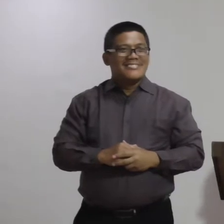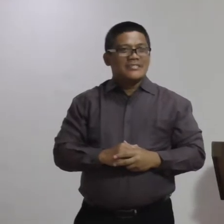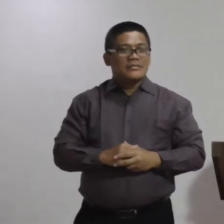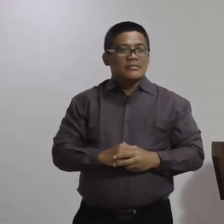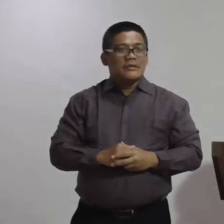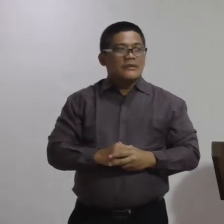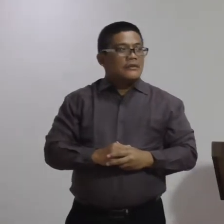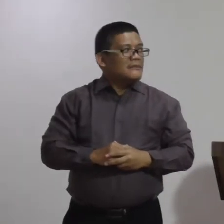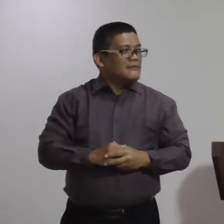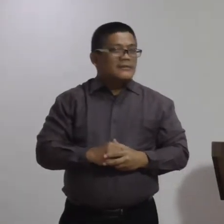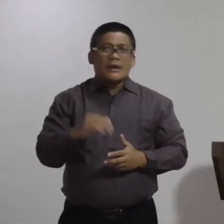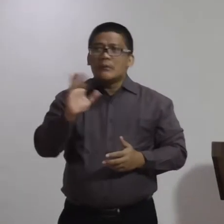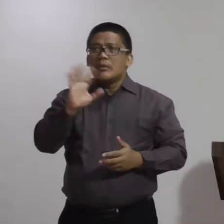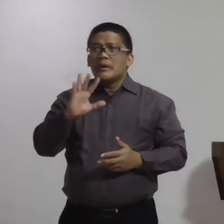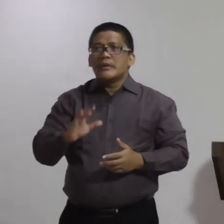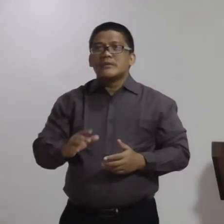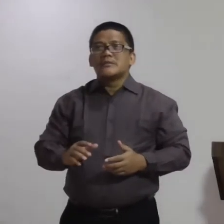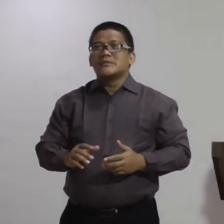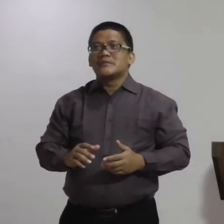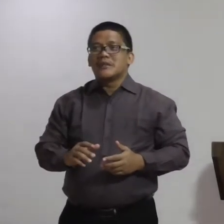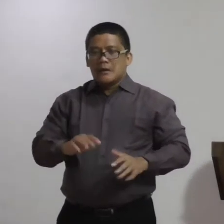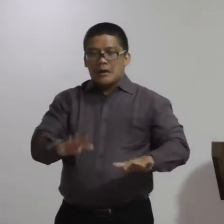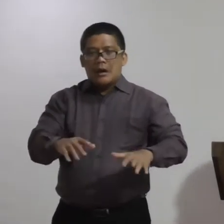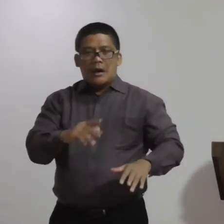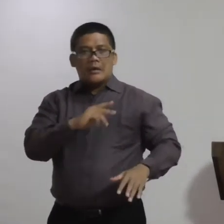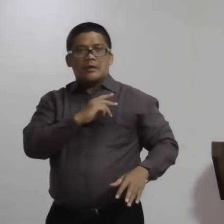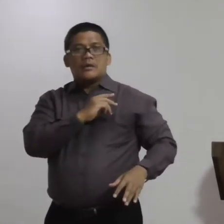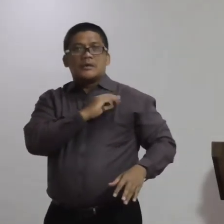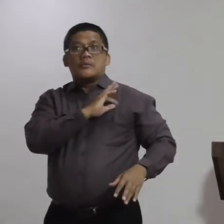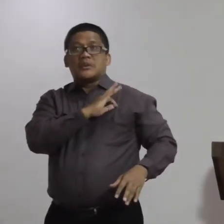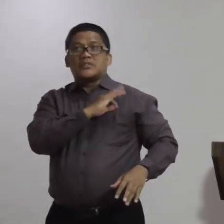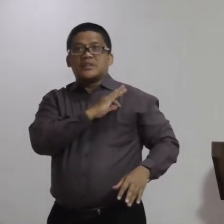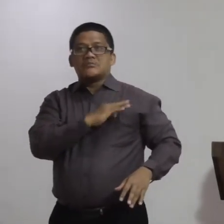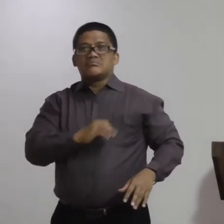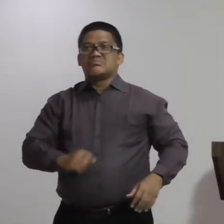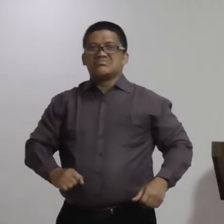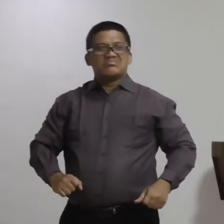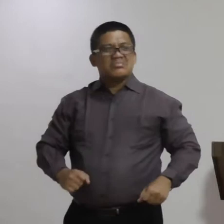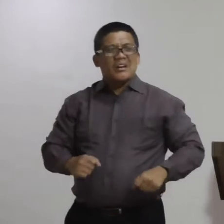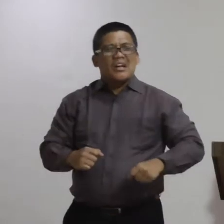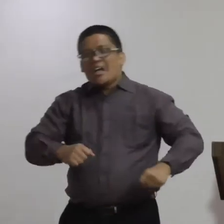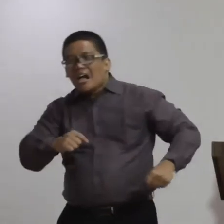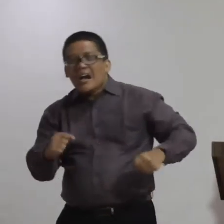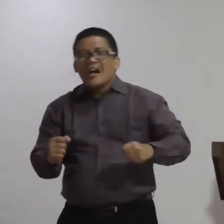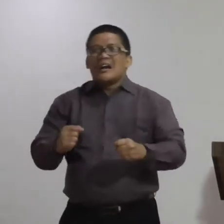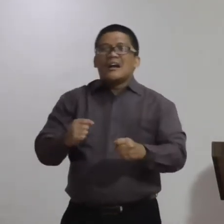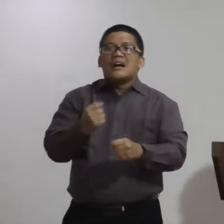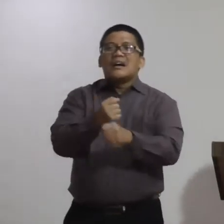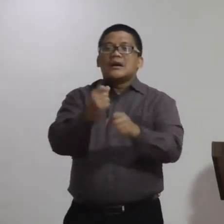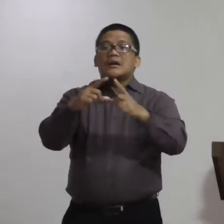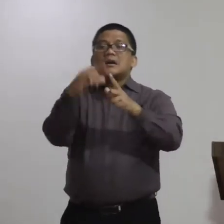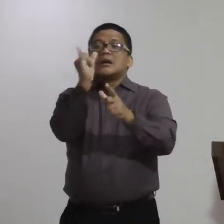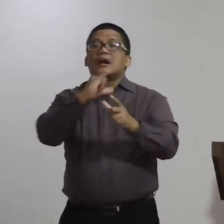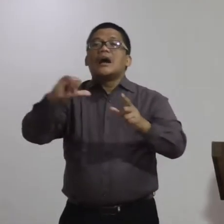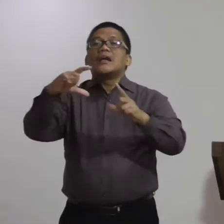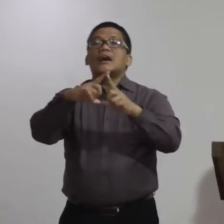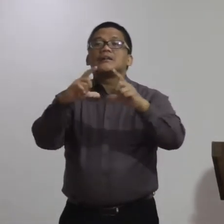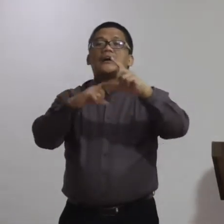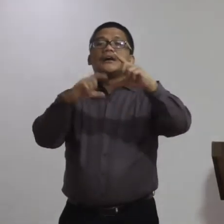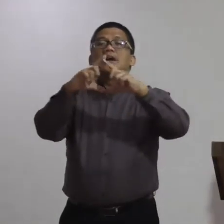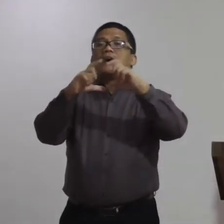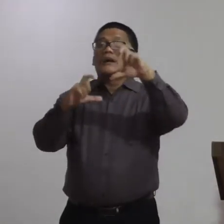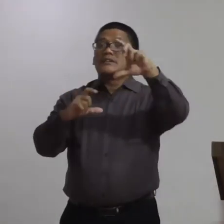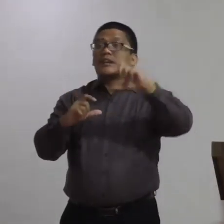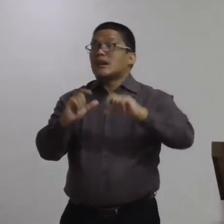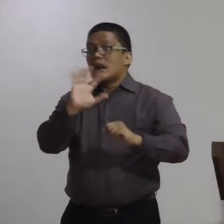menampilkan seperti orang-orang yang ada di jalan, orang yang pun nggak punya harapan, orang yang putus asa, orang yang